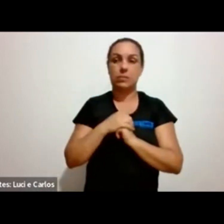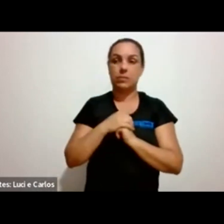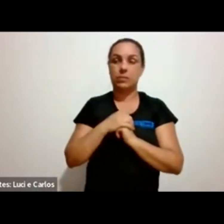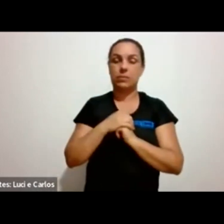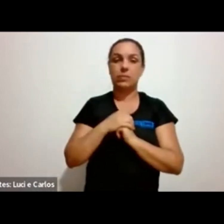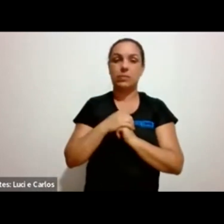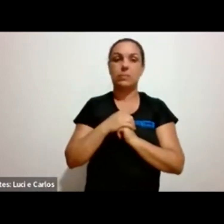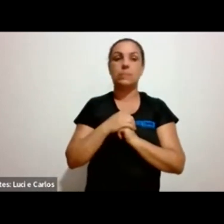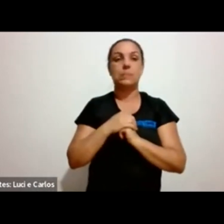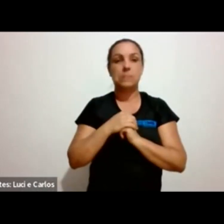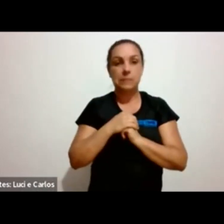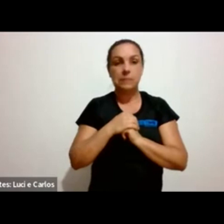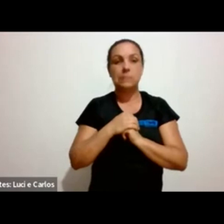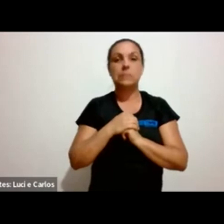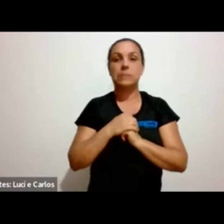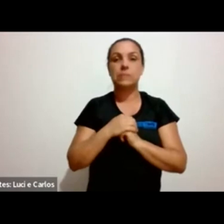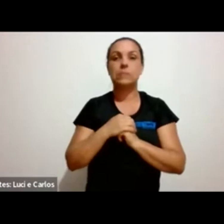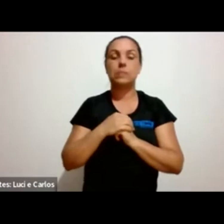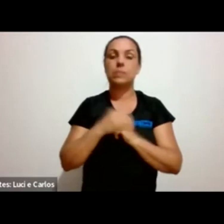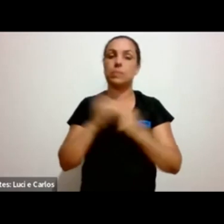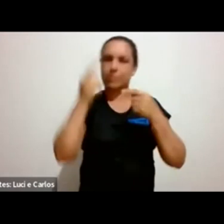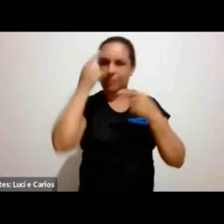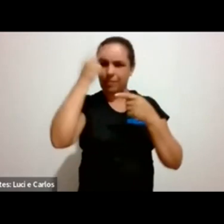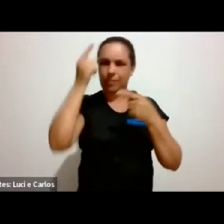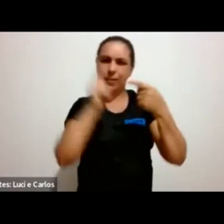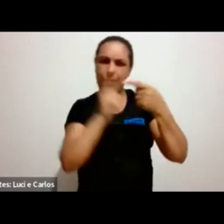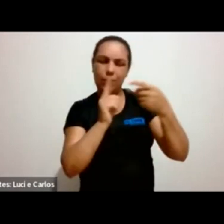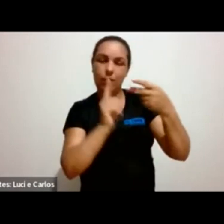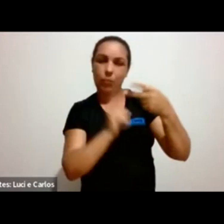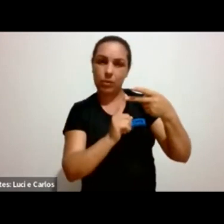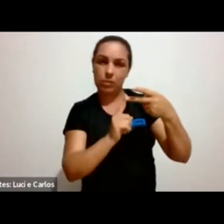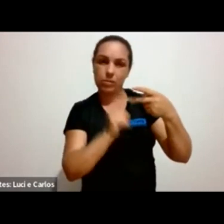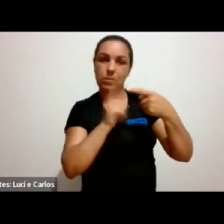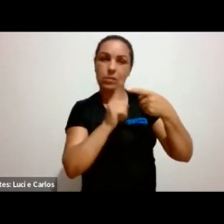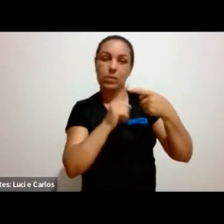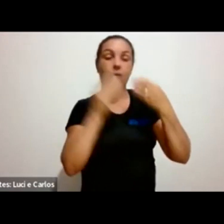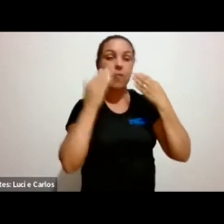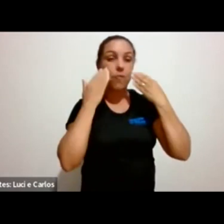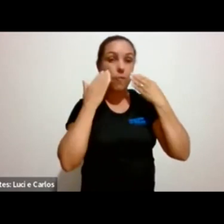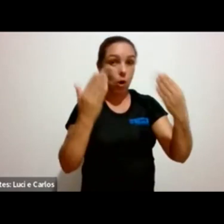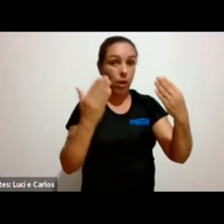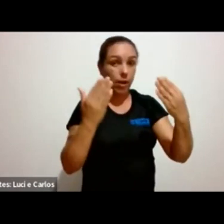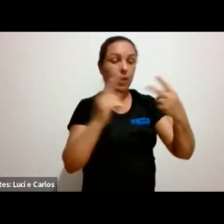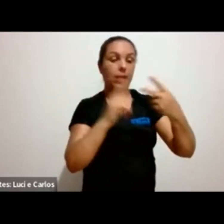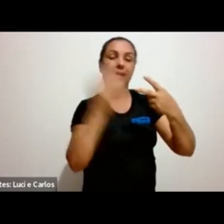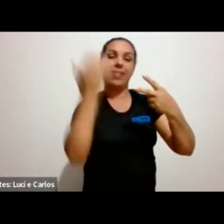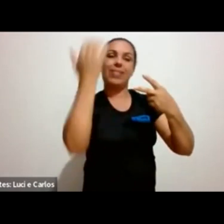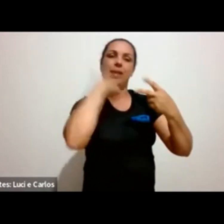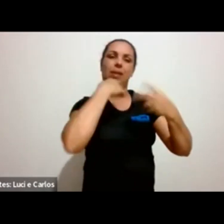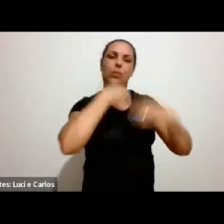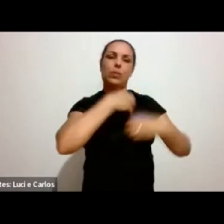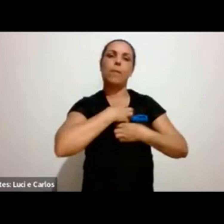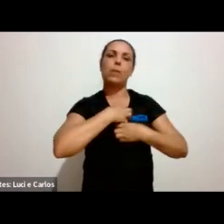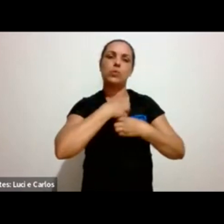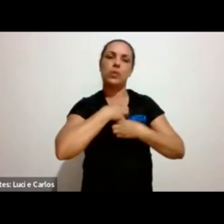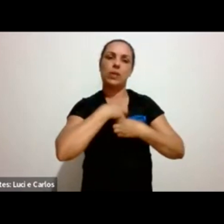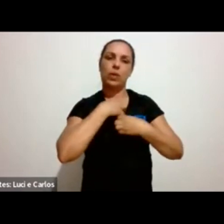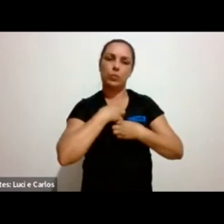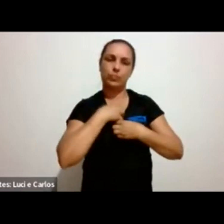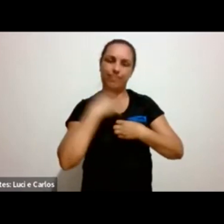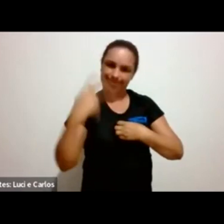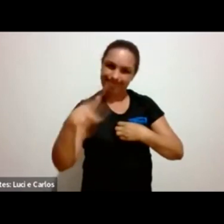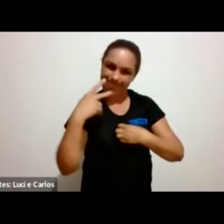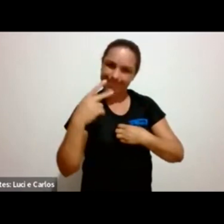Bom, então nós falamos sobre dois aspectos aqui muito importantes, né? O físico e o emocional. É lógico que você precisa